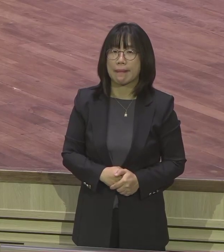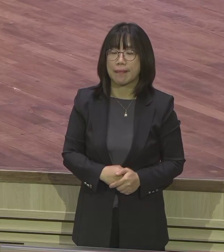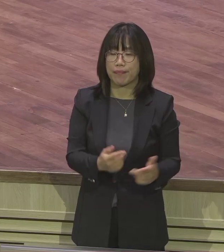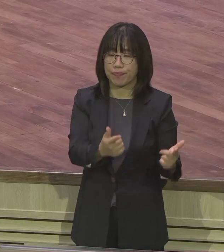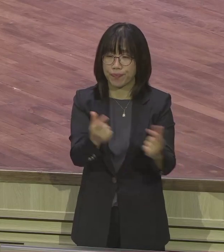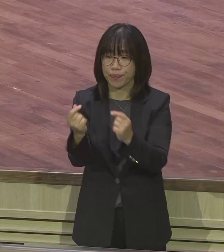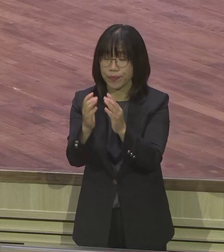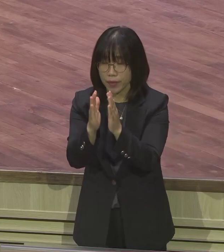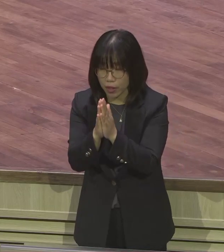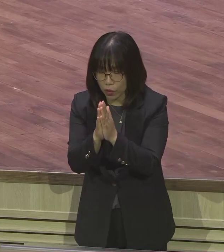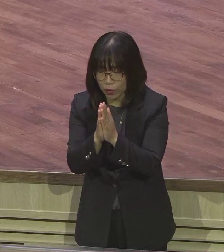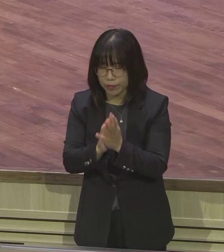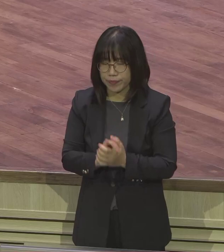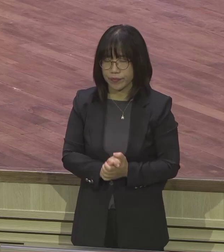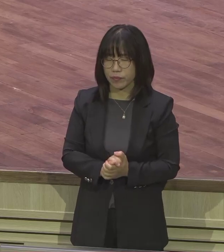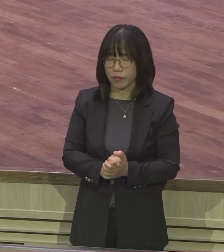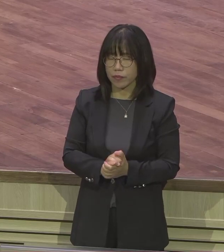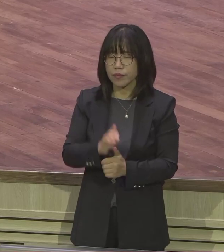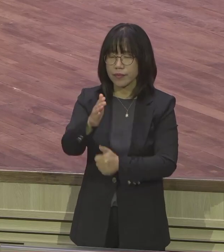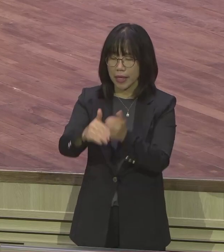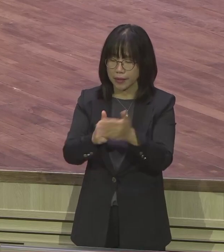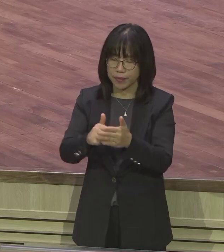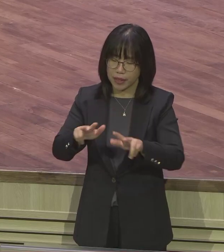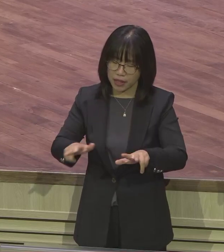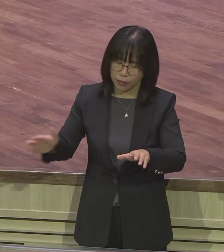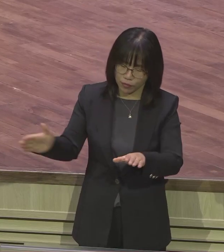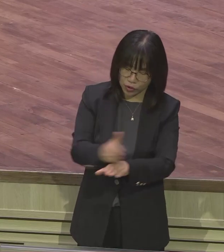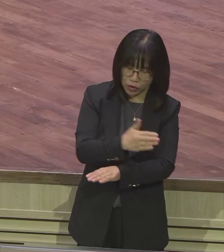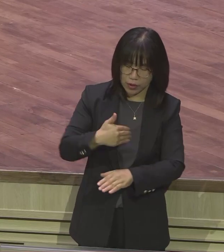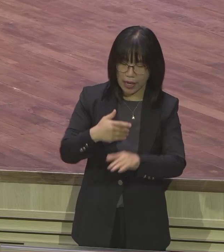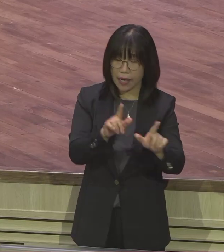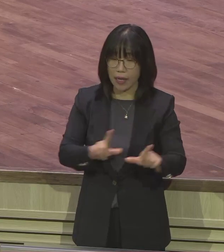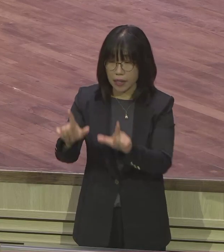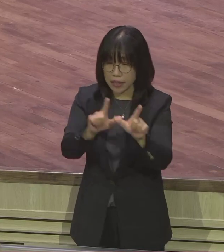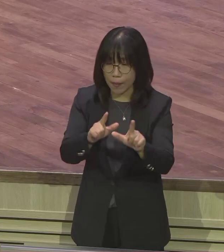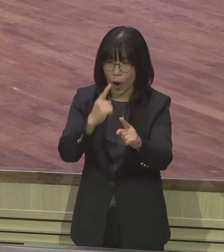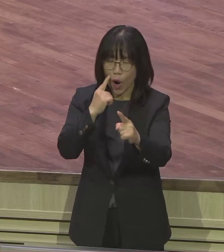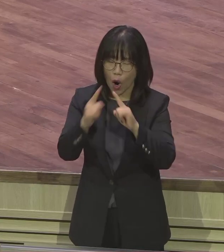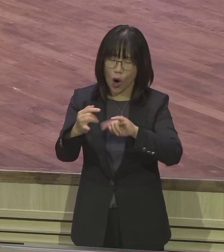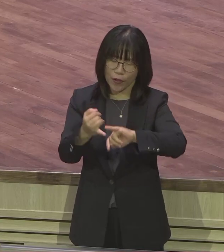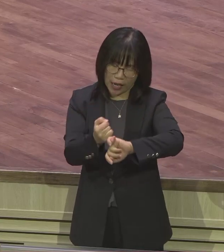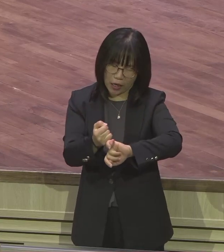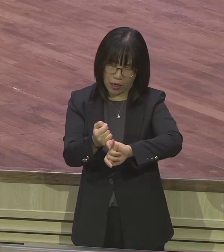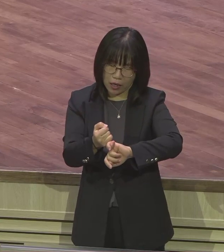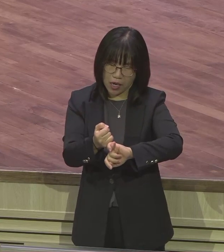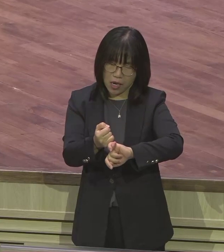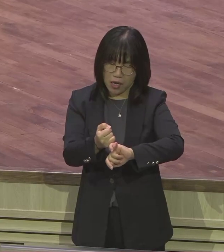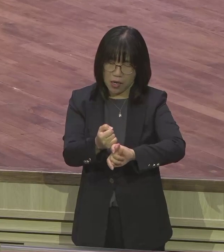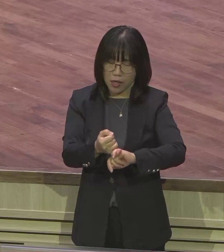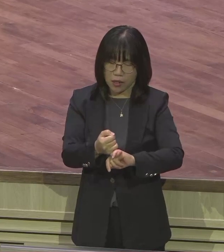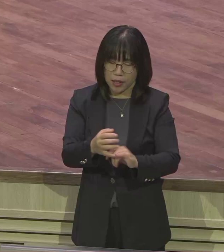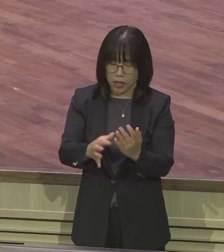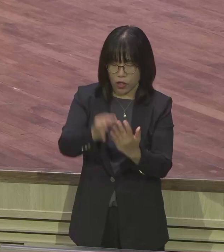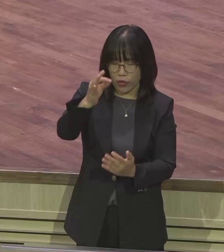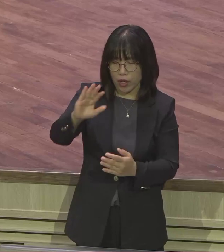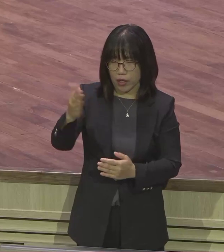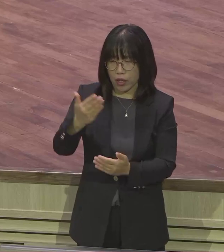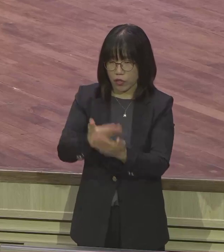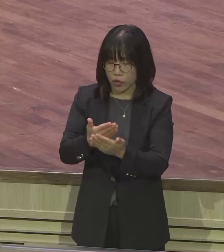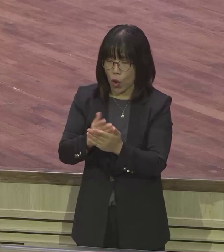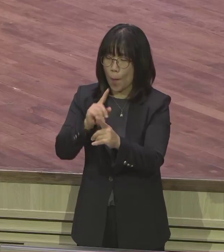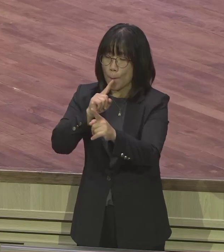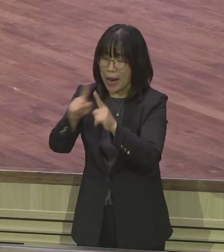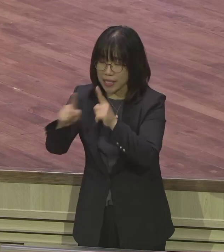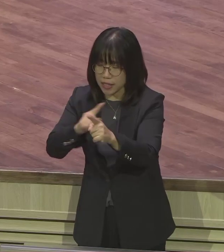같이 기도하겠는데요. 하나님 이제부터 내 삶의 언약적 선택이 되게 하여 주옵소서. 말씀에 의해서 결정하게 하여